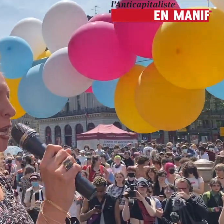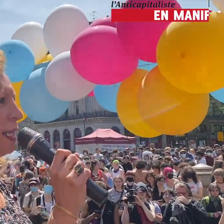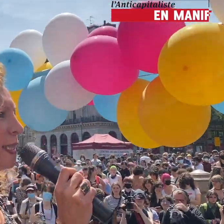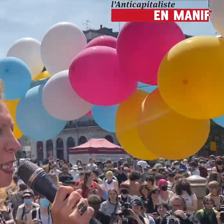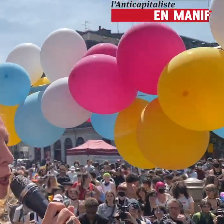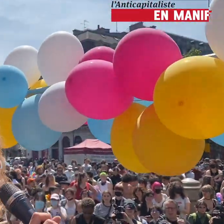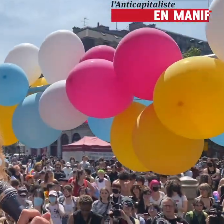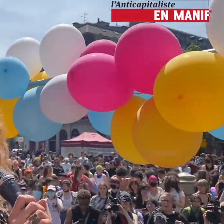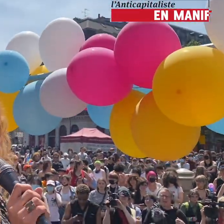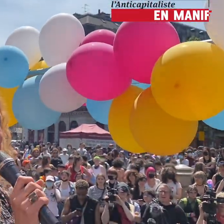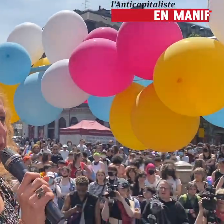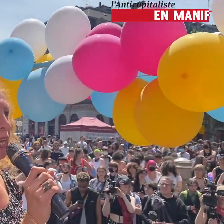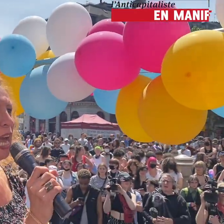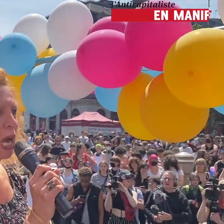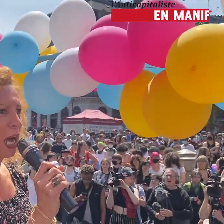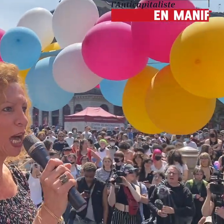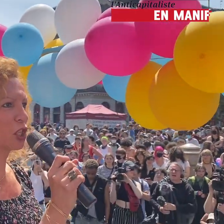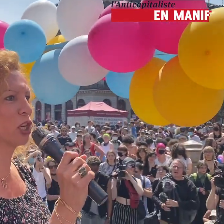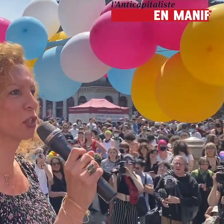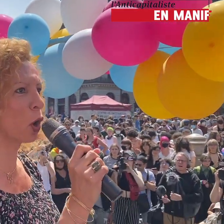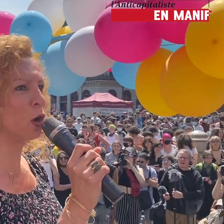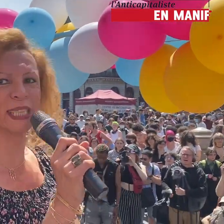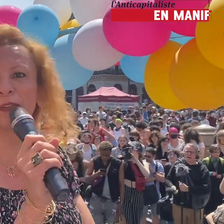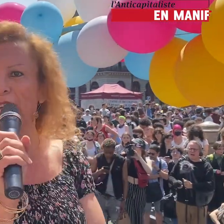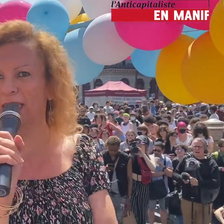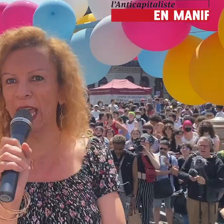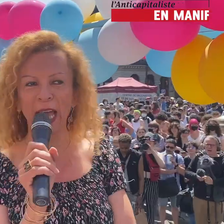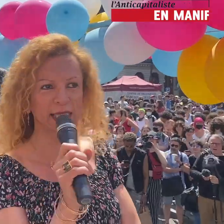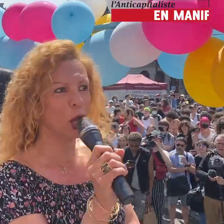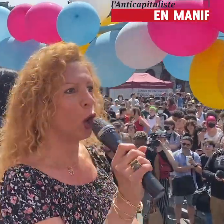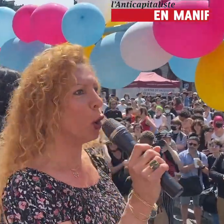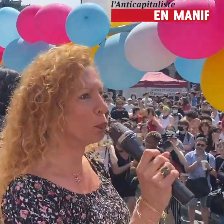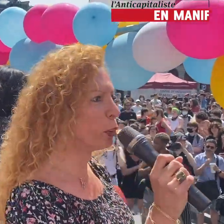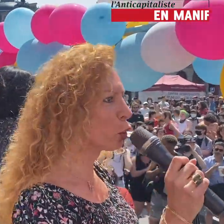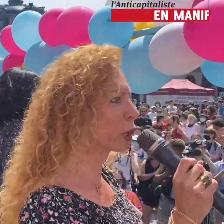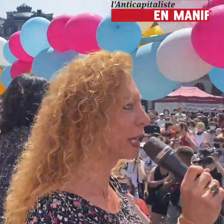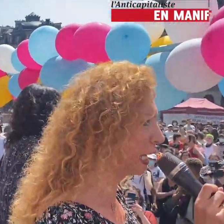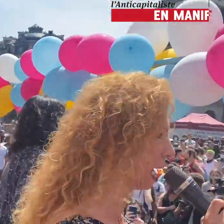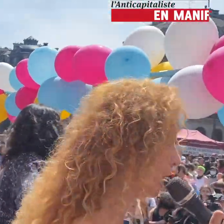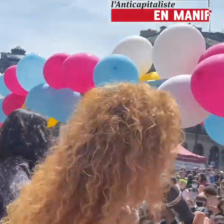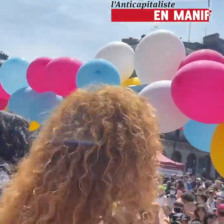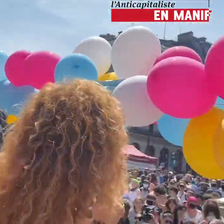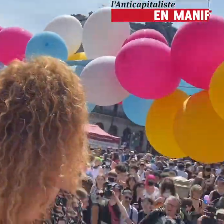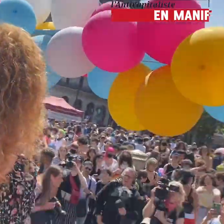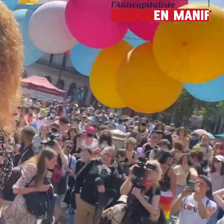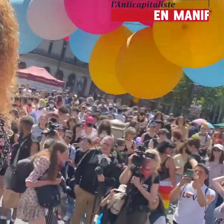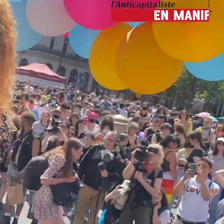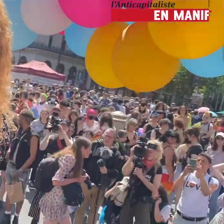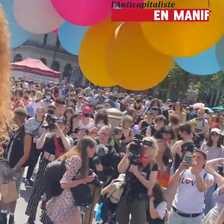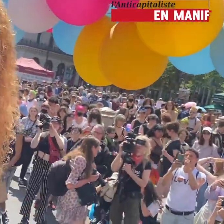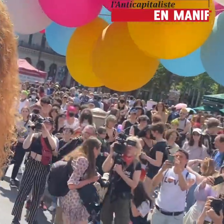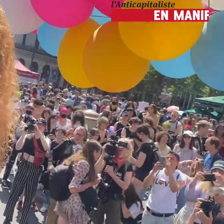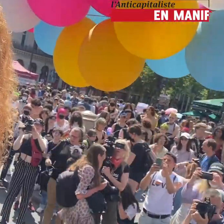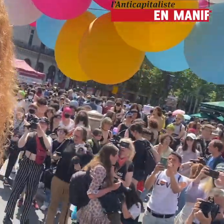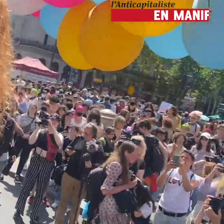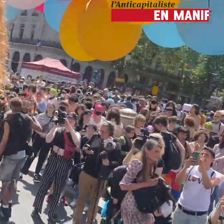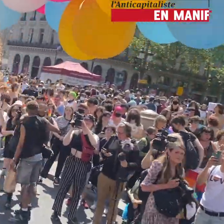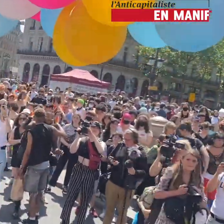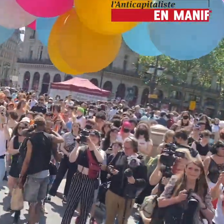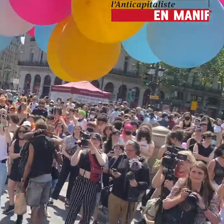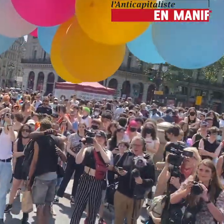Et on est ici aussi avec la rage trans intersexe pour crier ici depuis